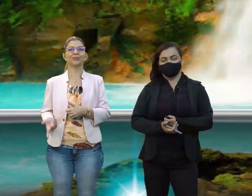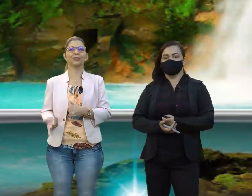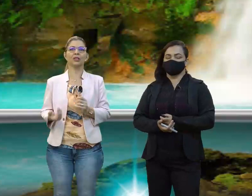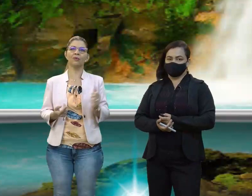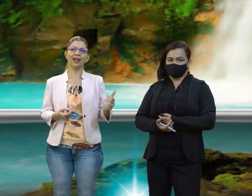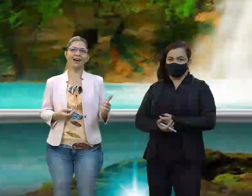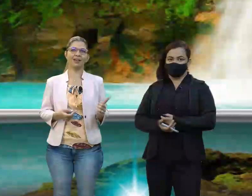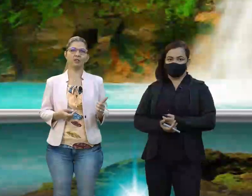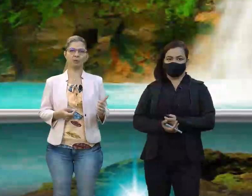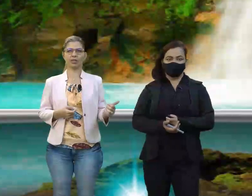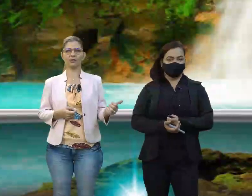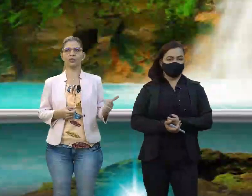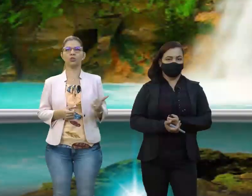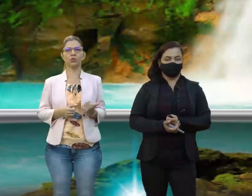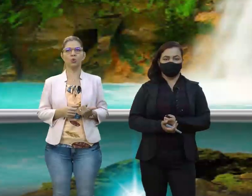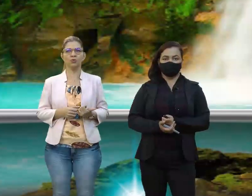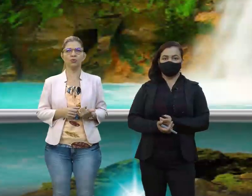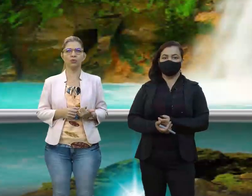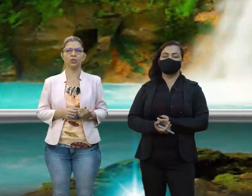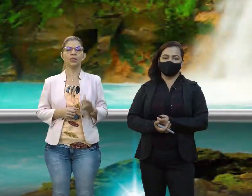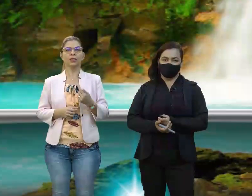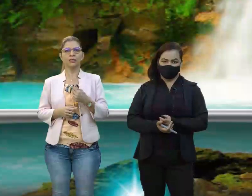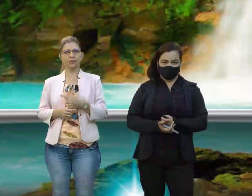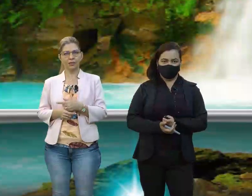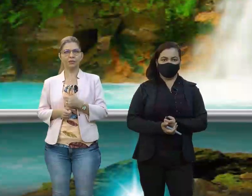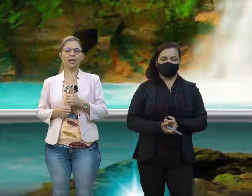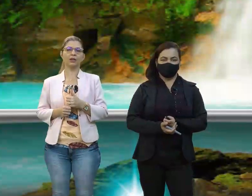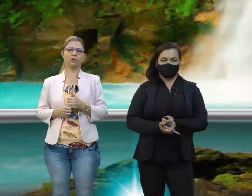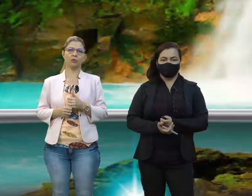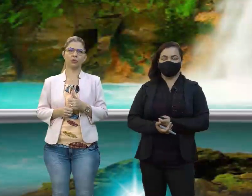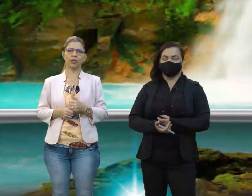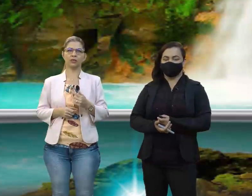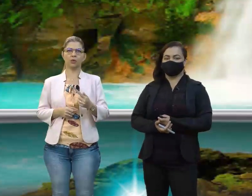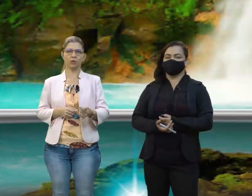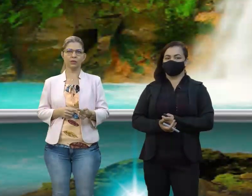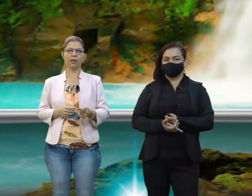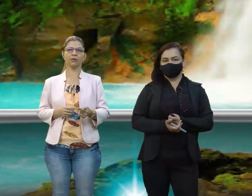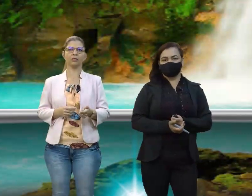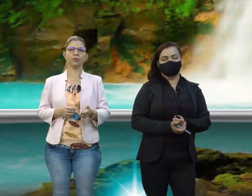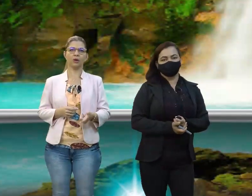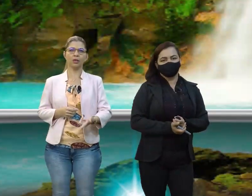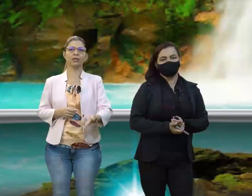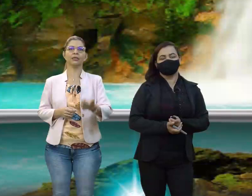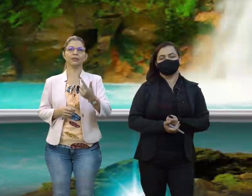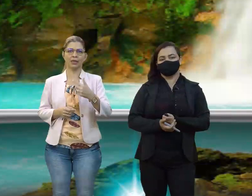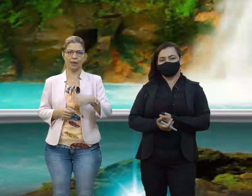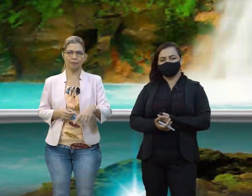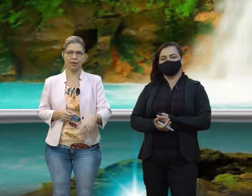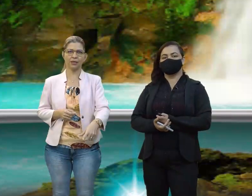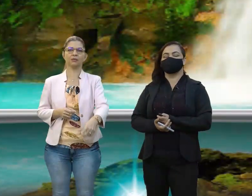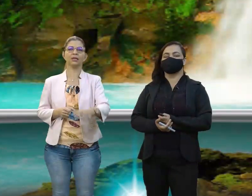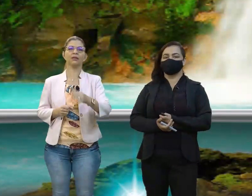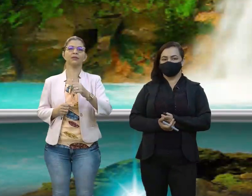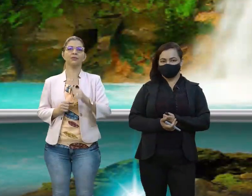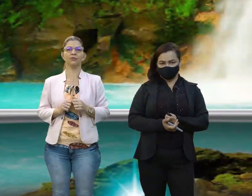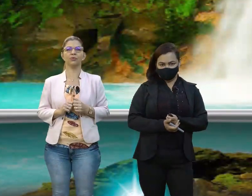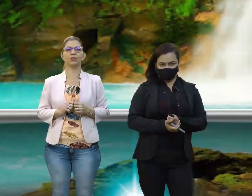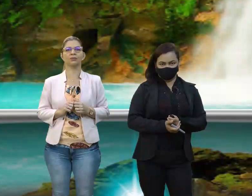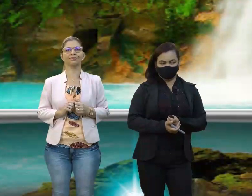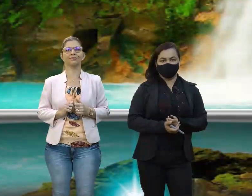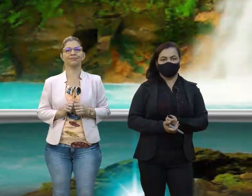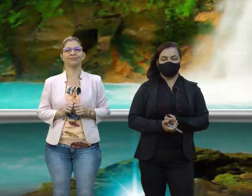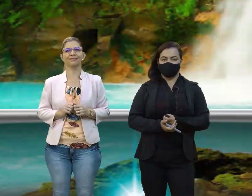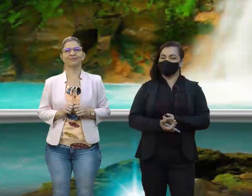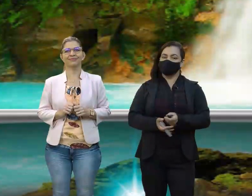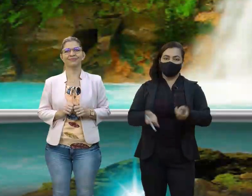modo. Não é a raiz, porque às vezes a gente confunde. Não é verdade? Tanto na língua portuguesa quanto na língua espanhola, tem a mesma